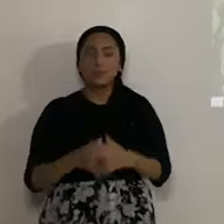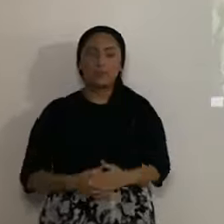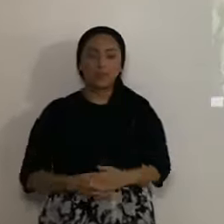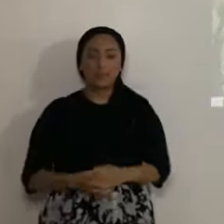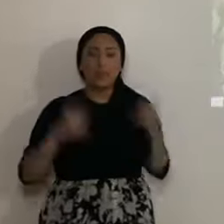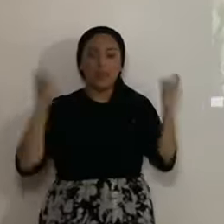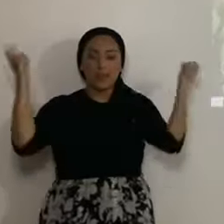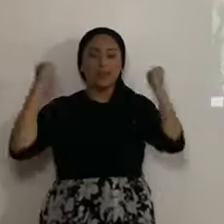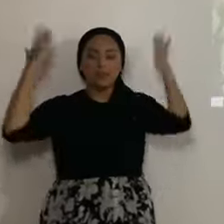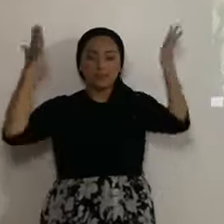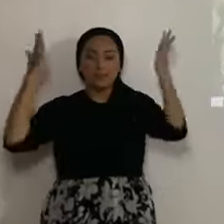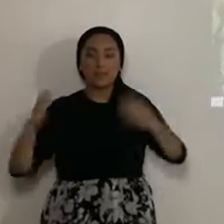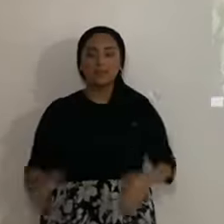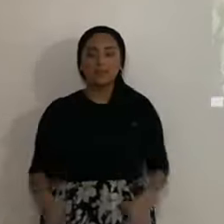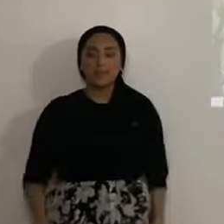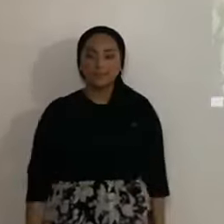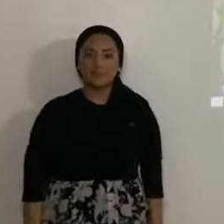aleluya,